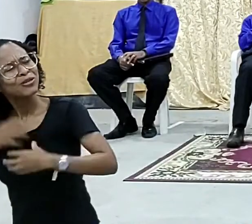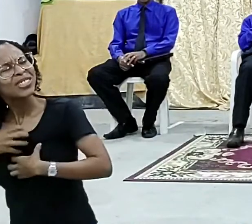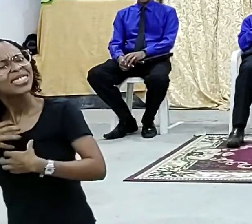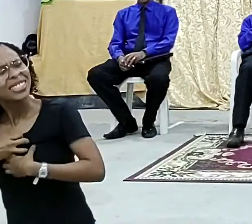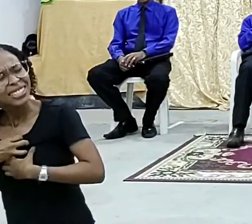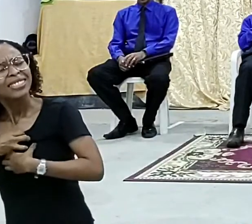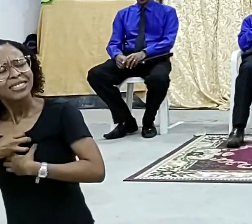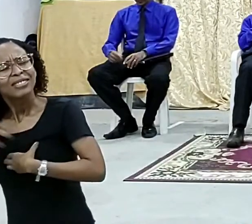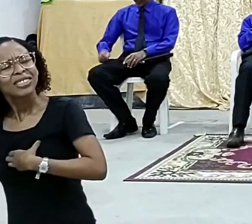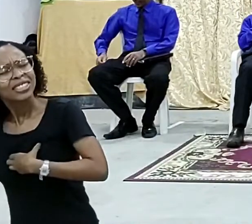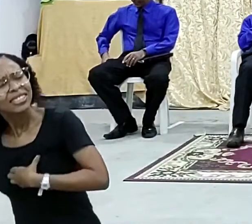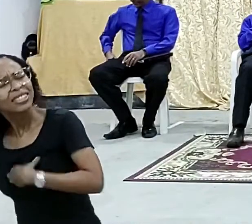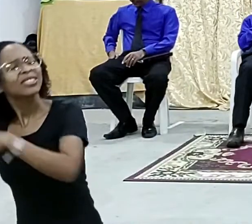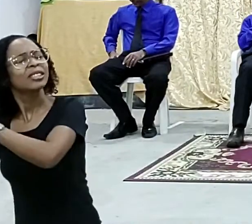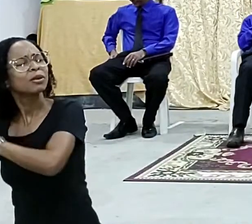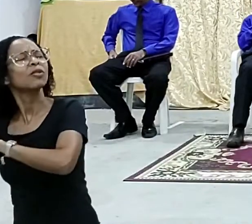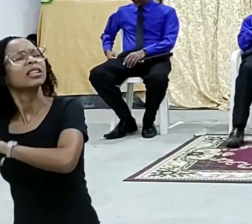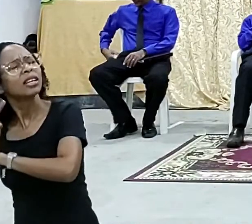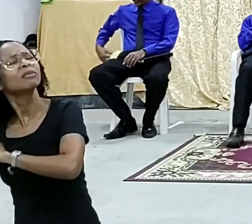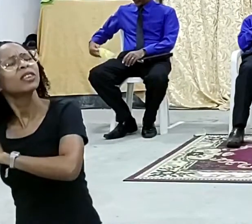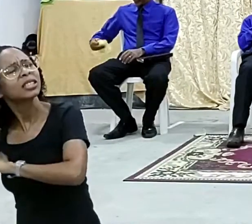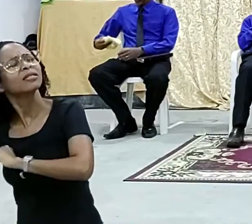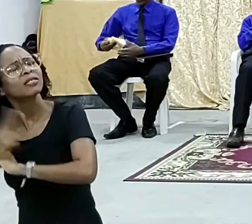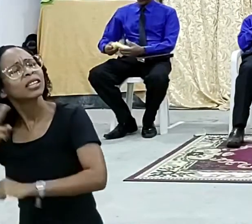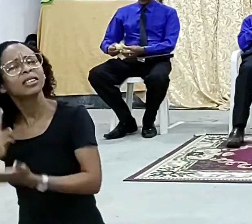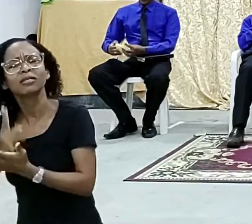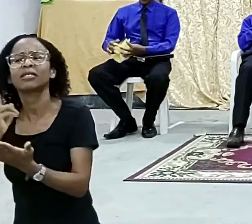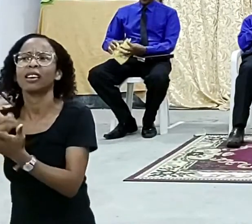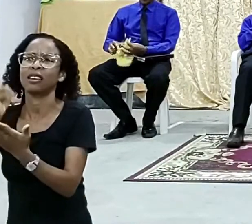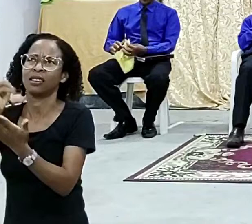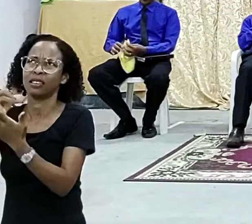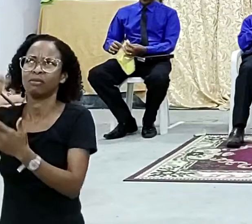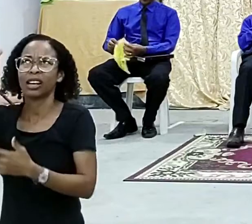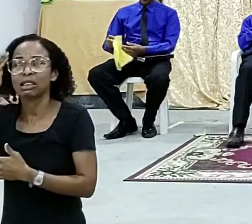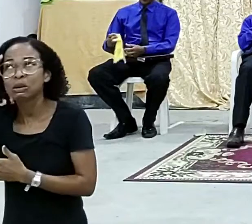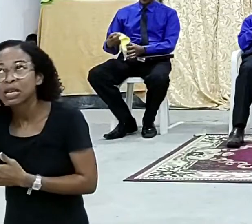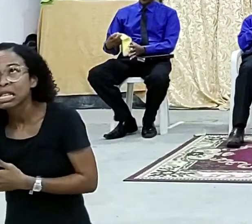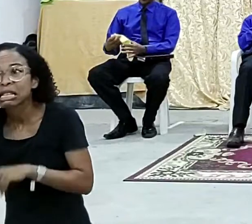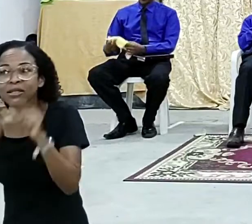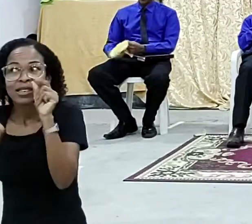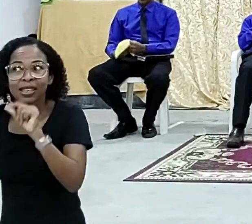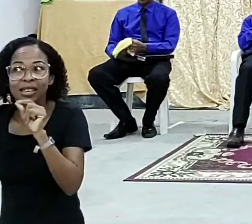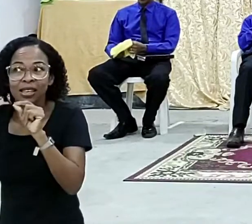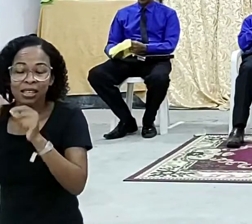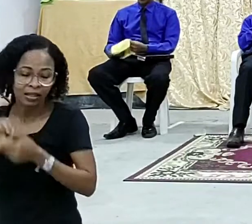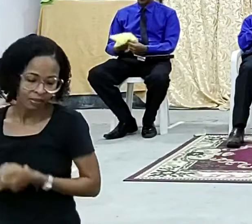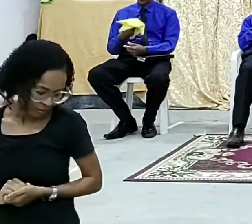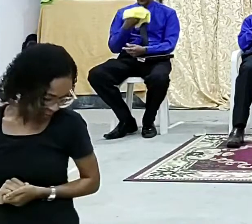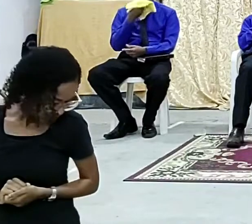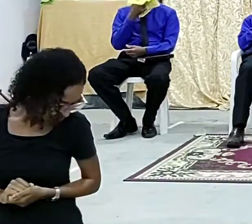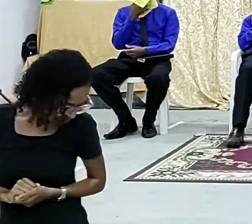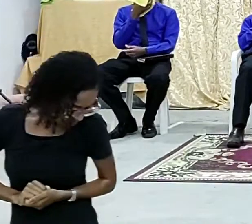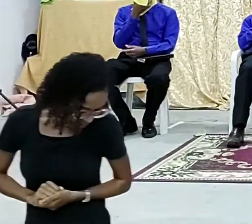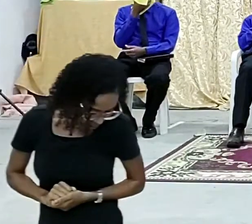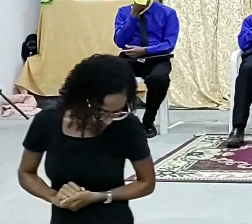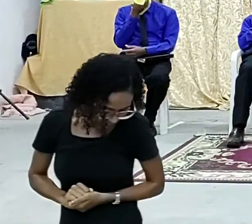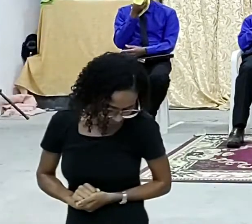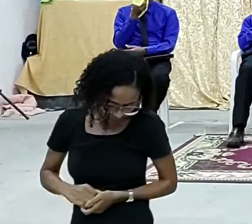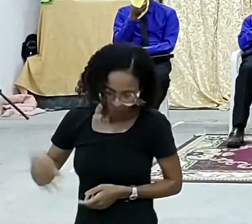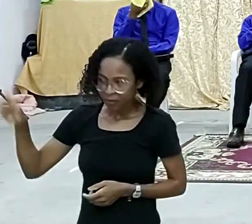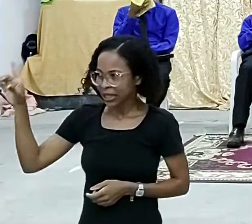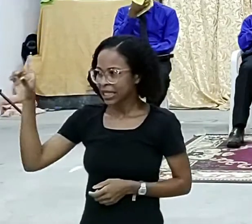mim. Aí damos a entender que Deus, Ele